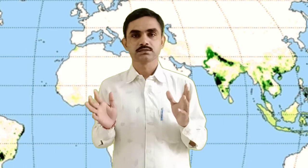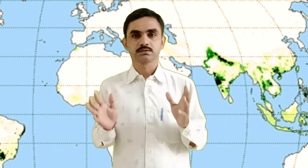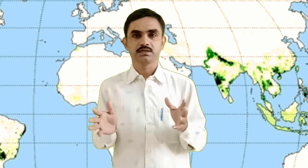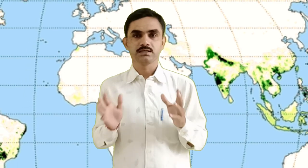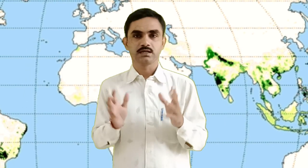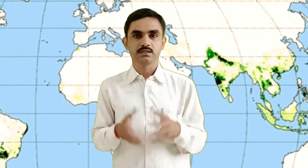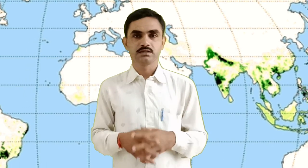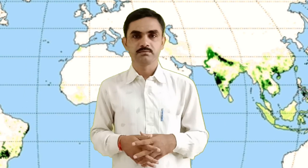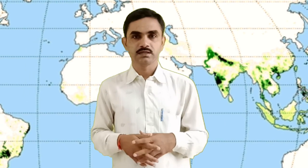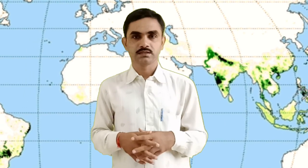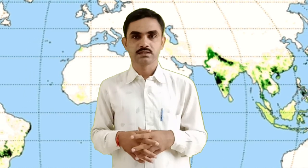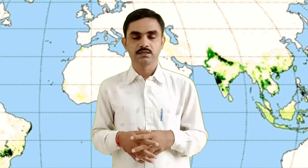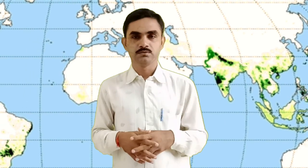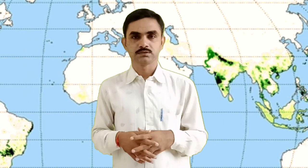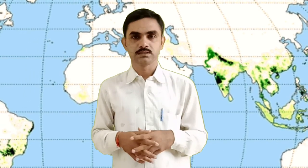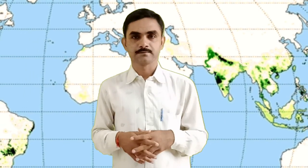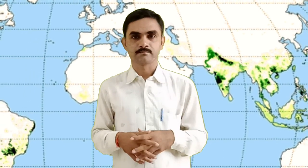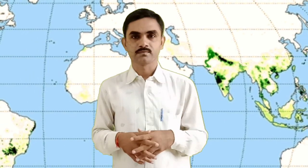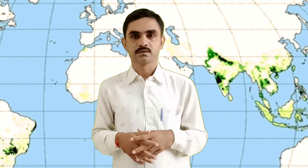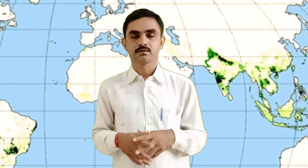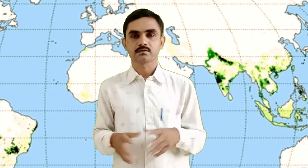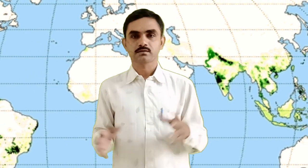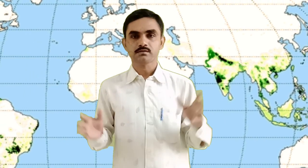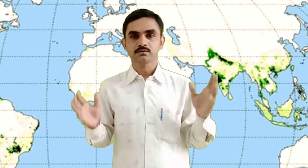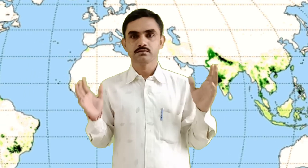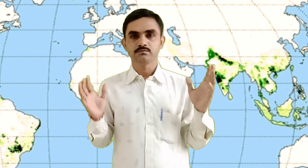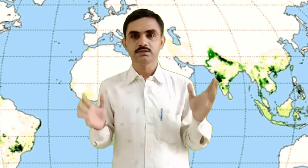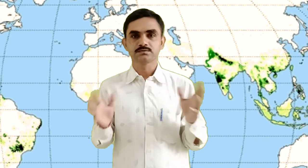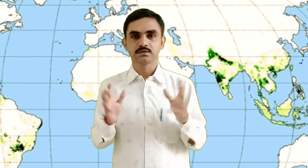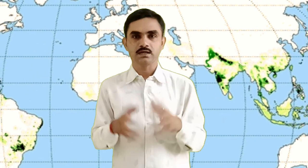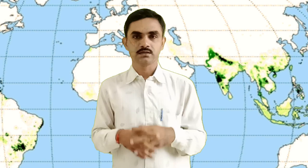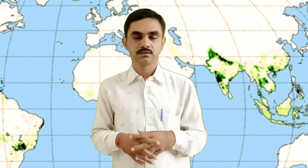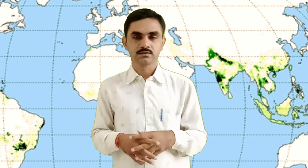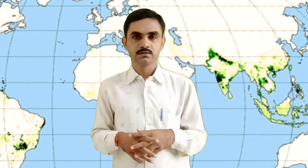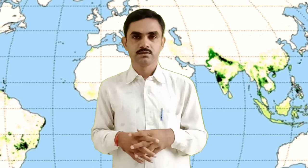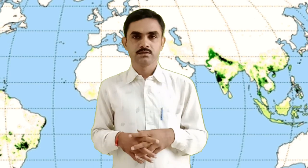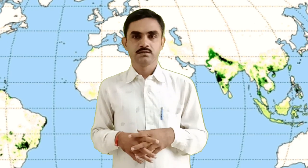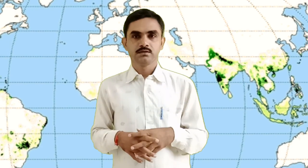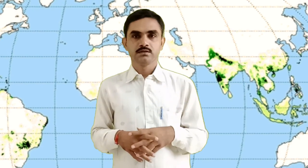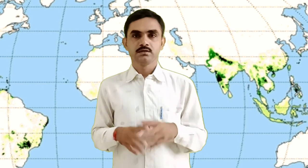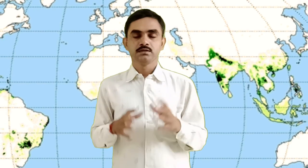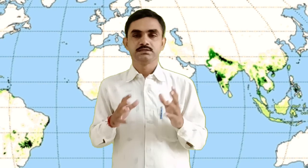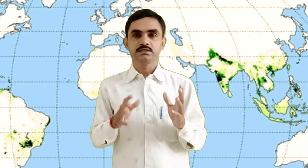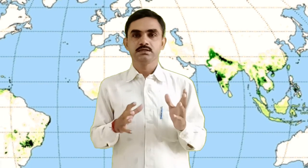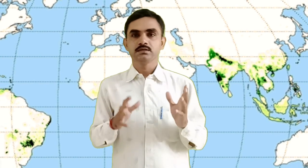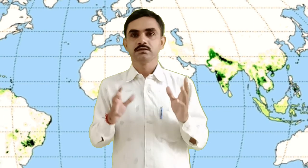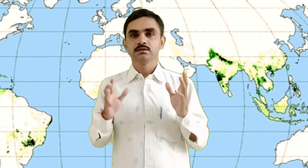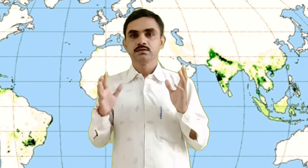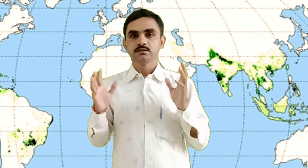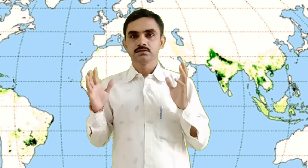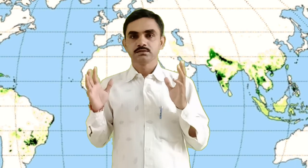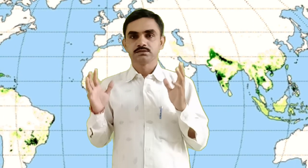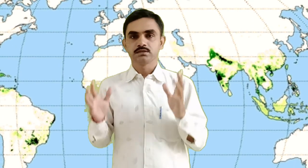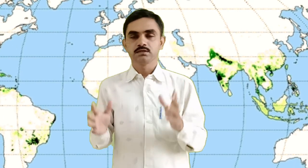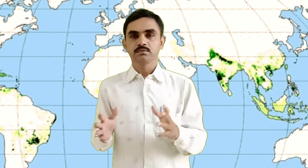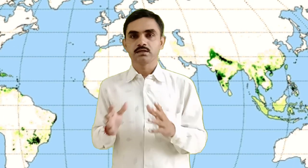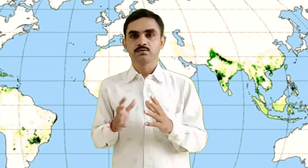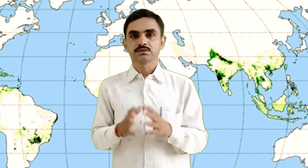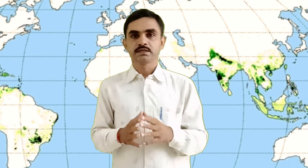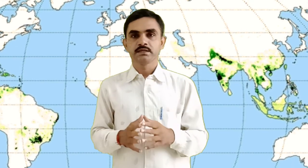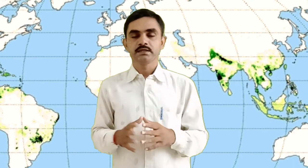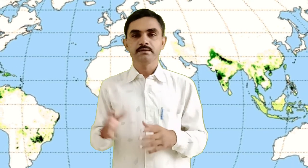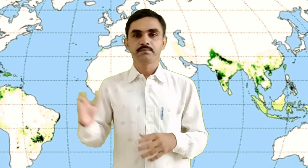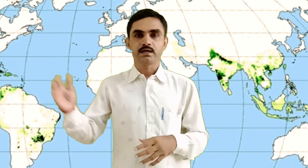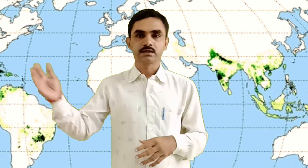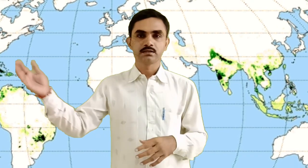1869ના સમયગાળા દરમિયાન થયેલું છે। વિશ્વના જે જળ